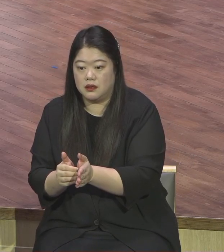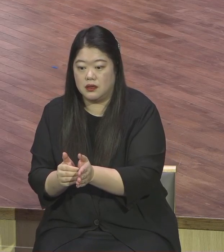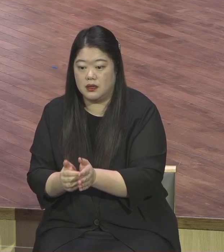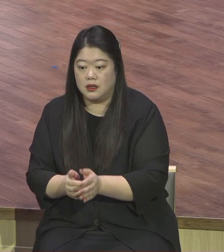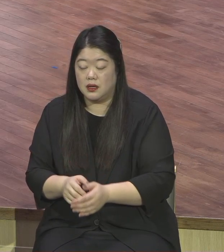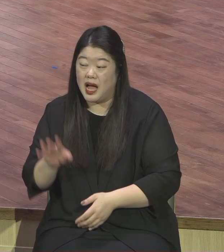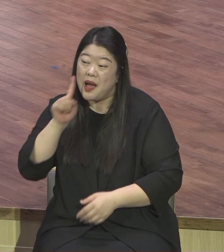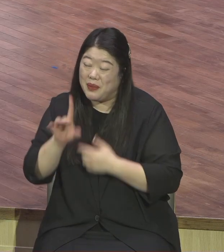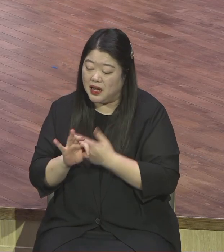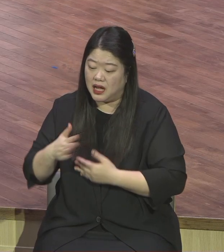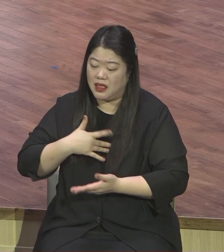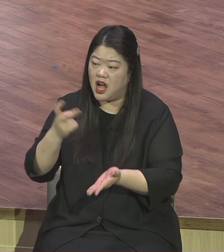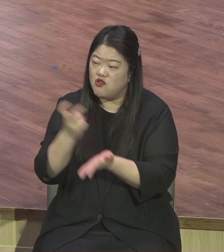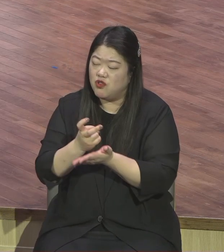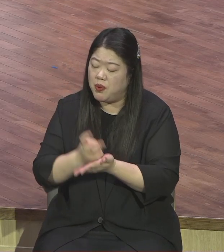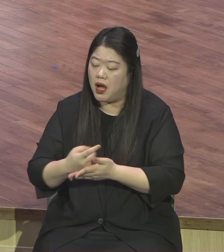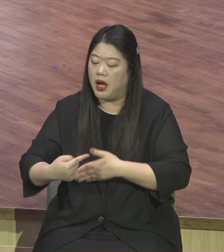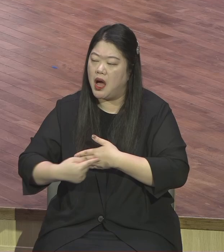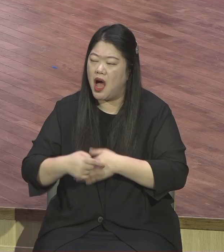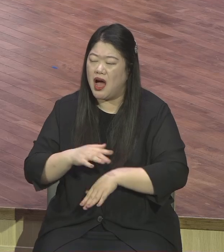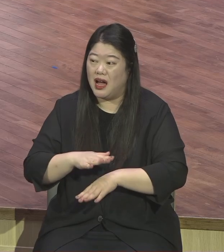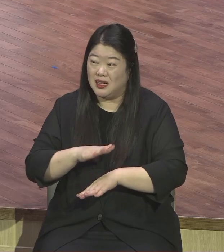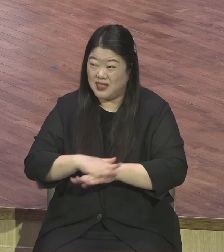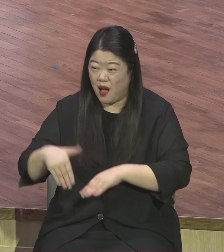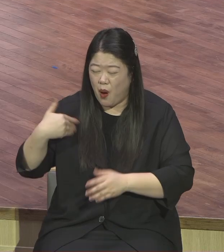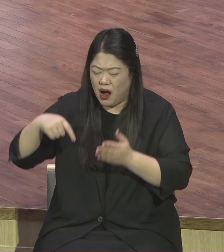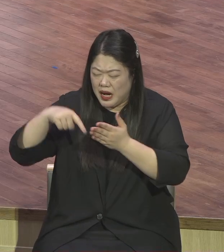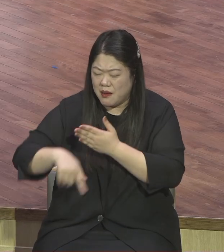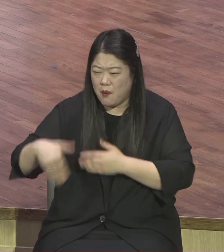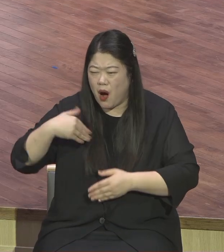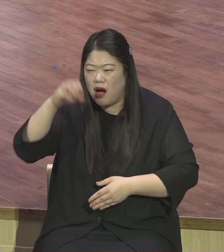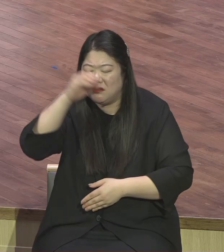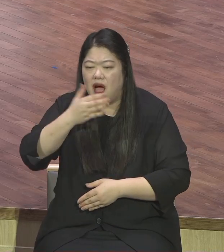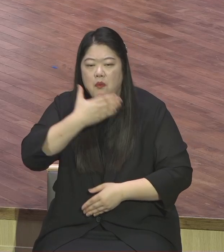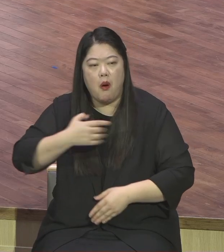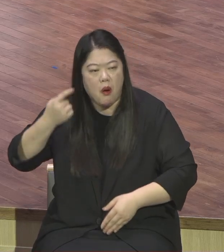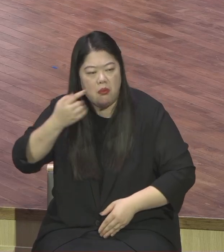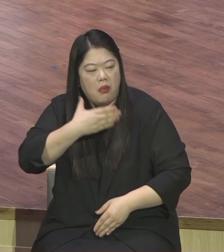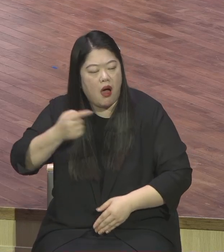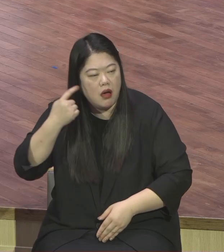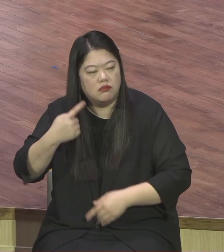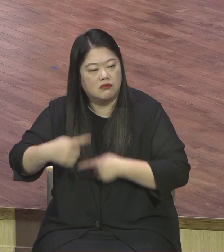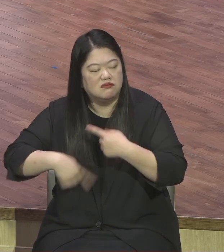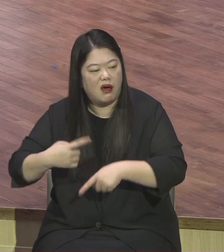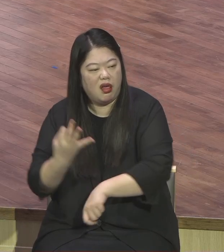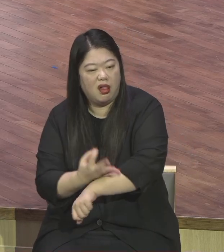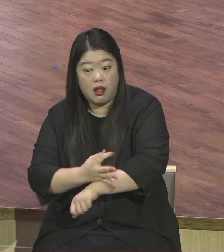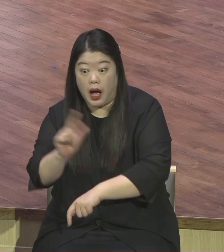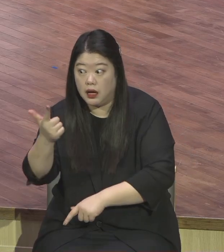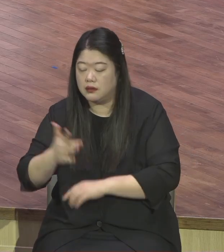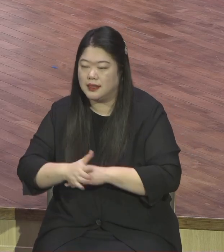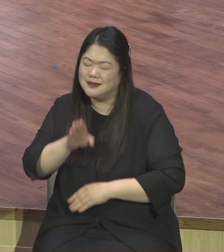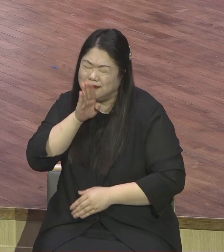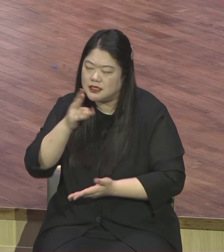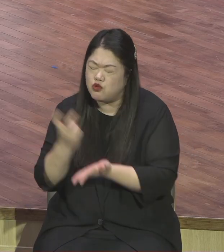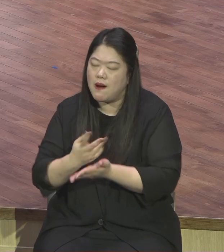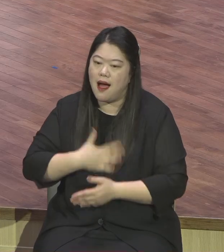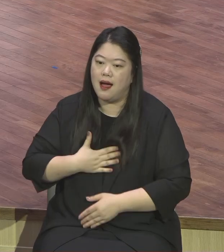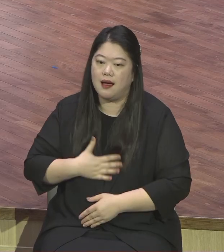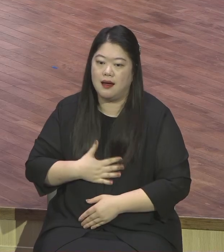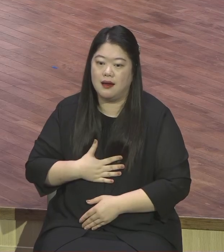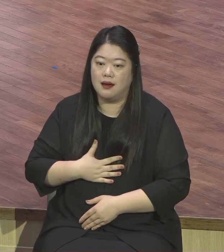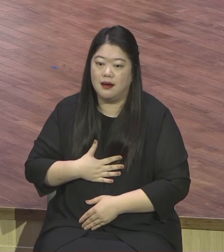율법주의자들이 자기가 개척해 놓은 그 갈라디아 교회에 들어와서 교인들을 현혹하니까 너무